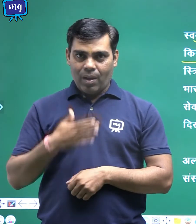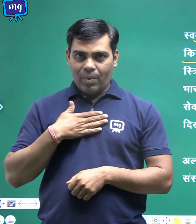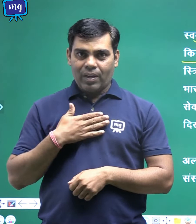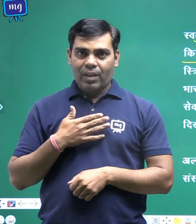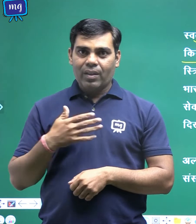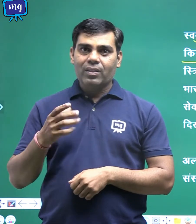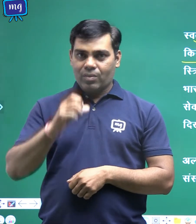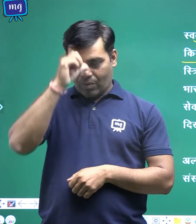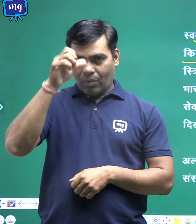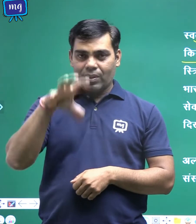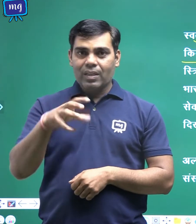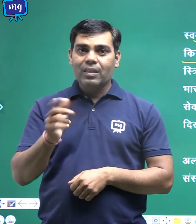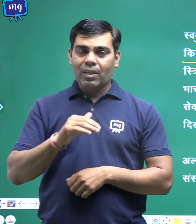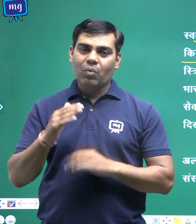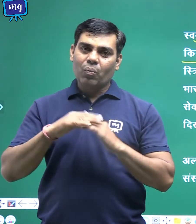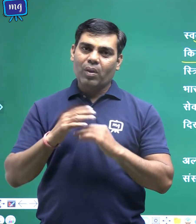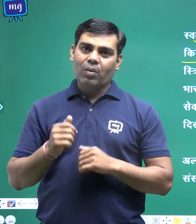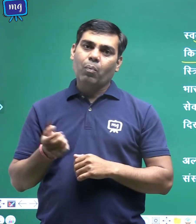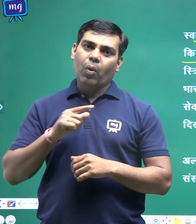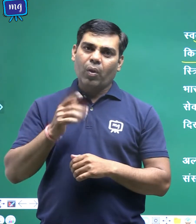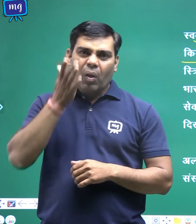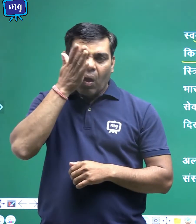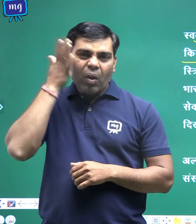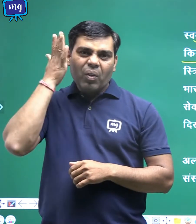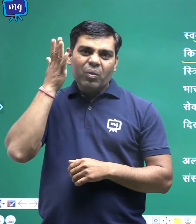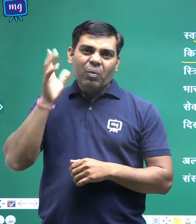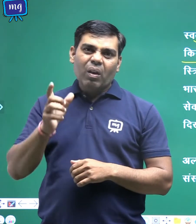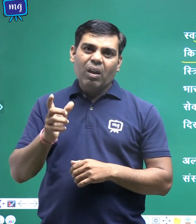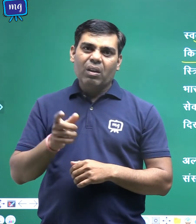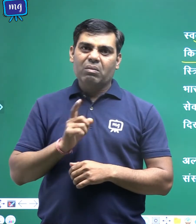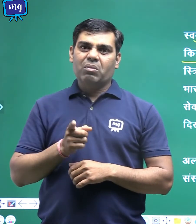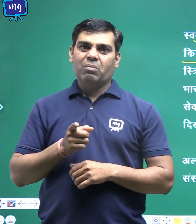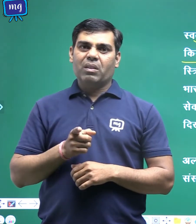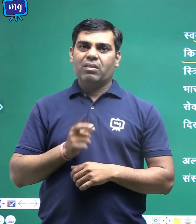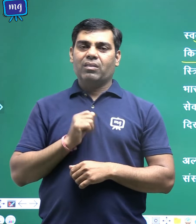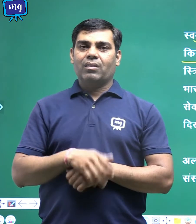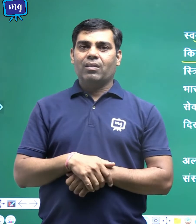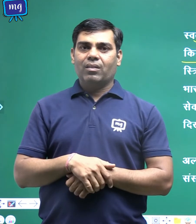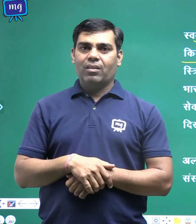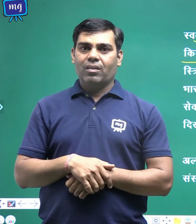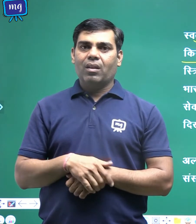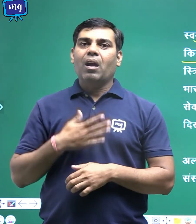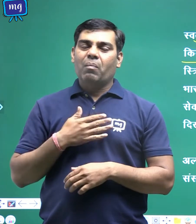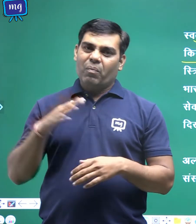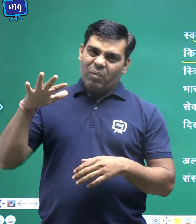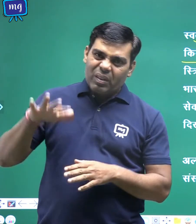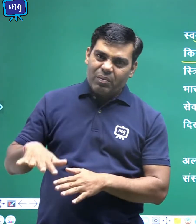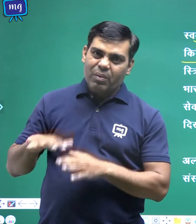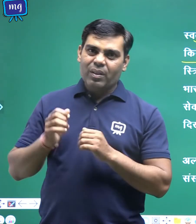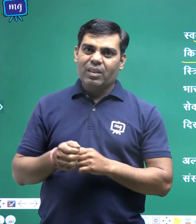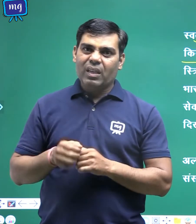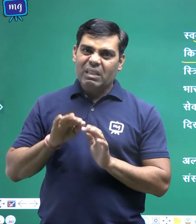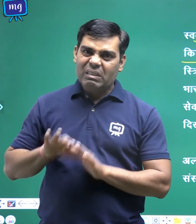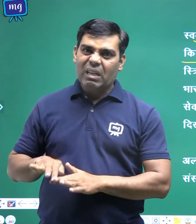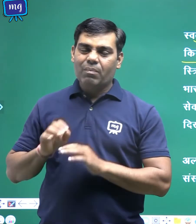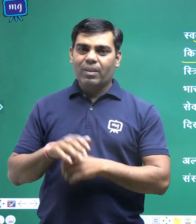पर पहले अंग्रेज़ों का शासन था। हम परतंत्र थे,